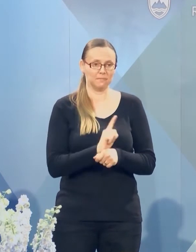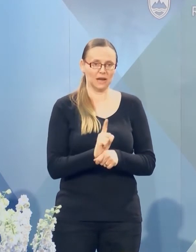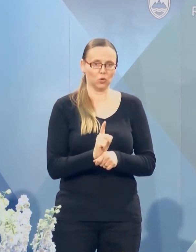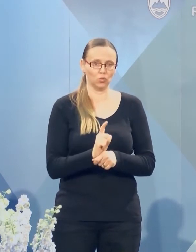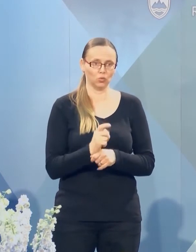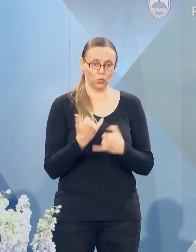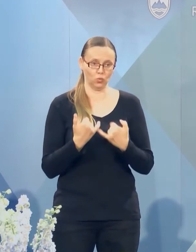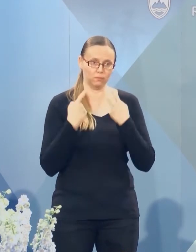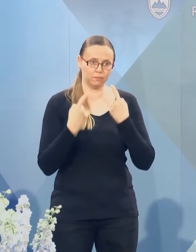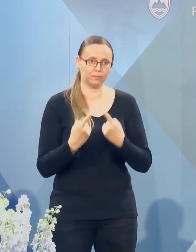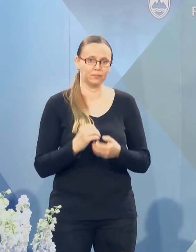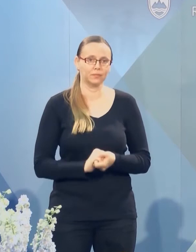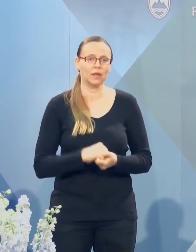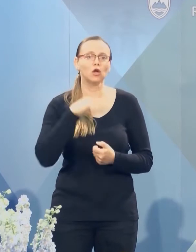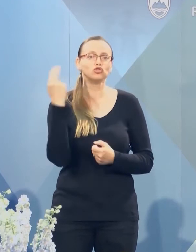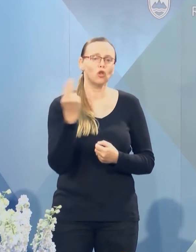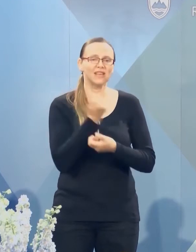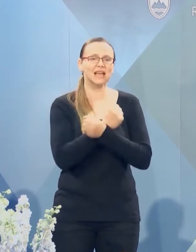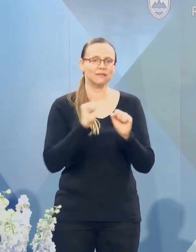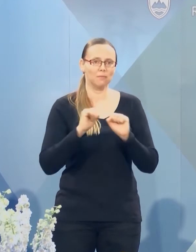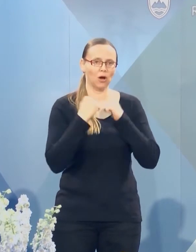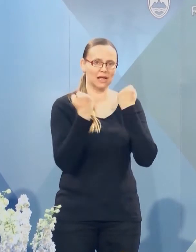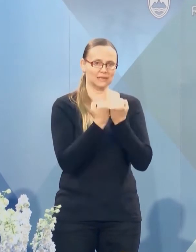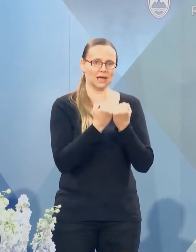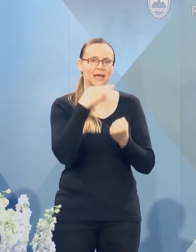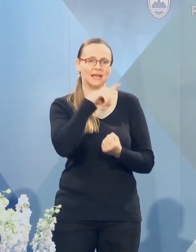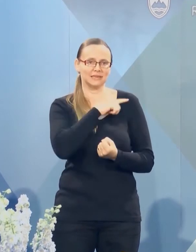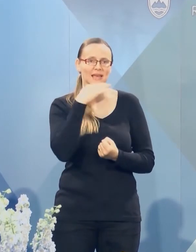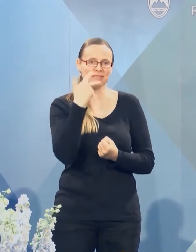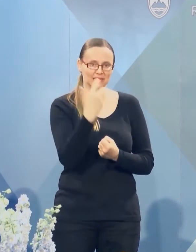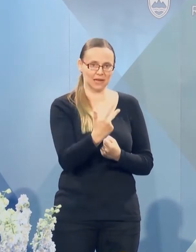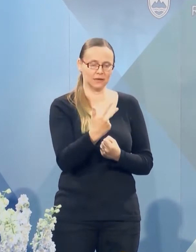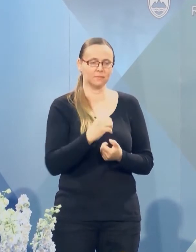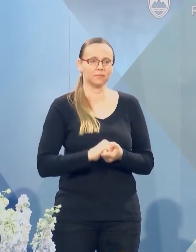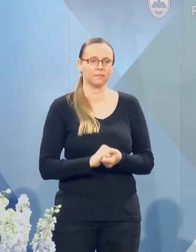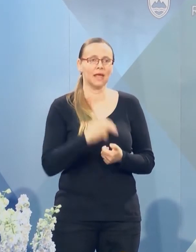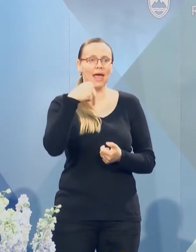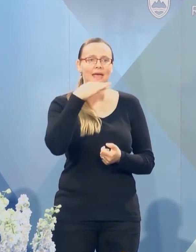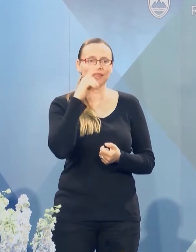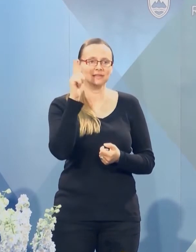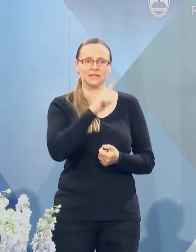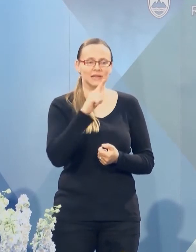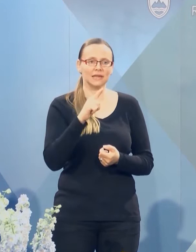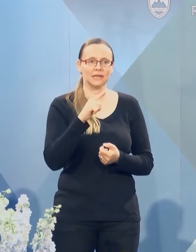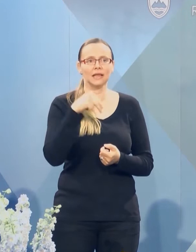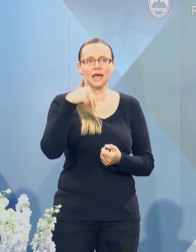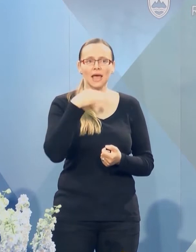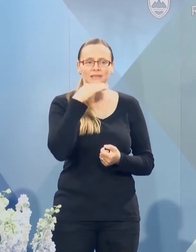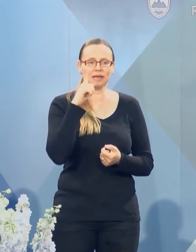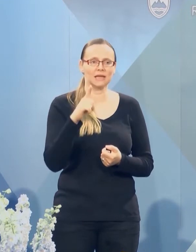naslednja. Slovenska demokratska stranka SDS 3, NSI in SLS